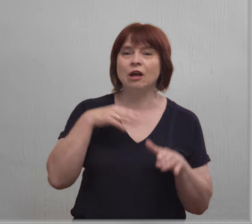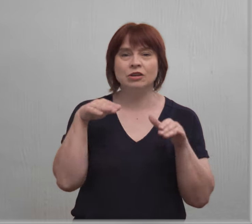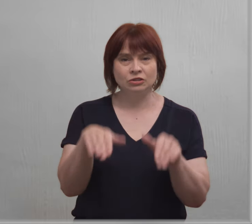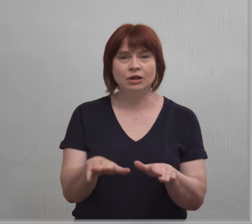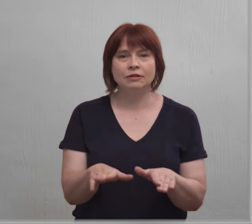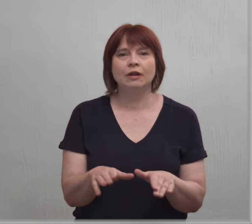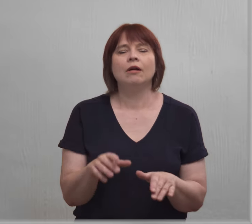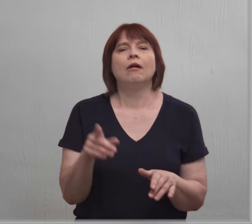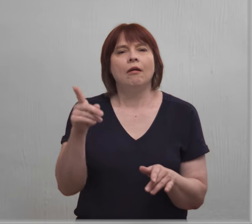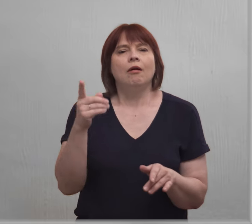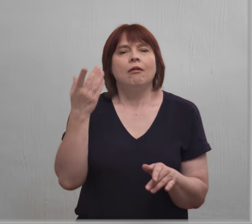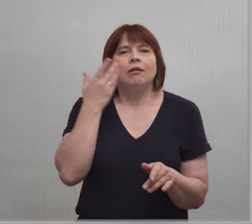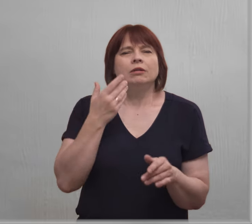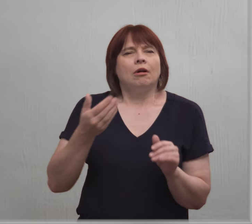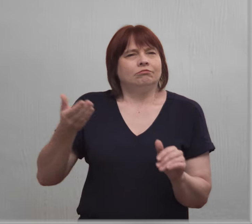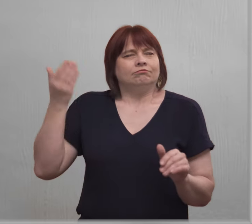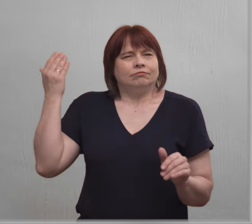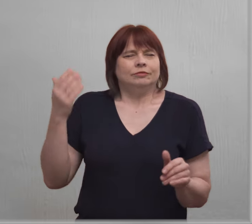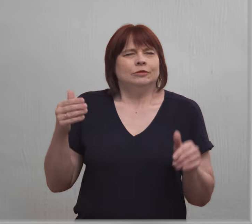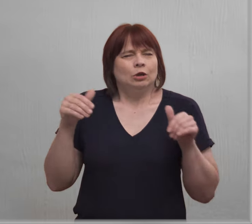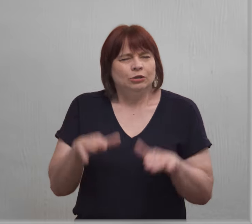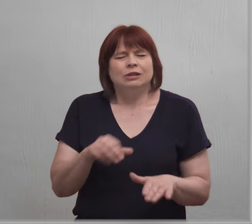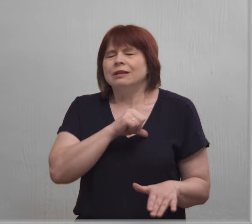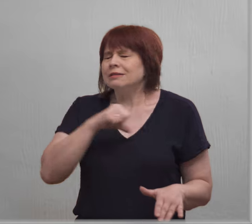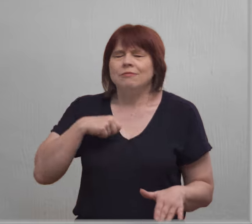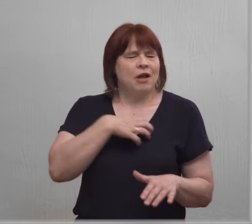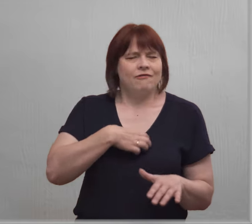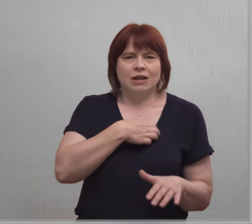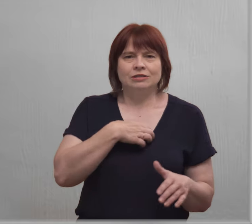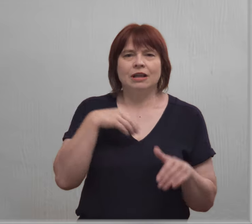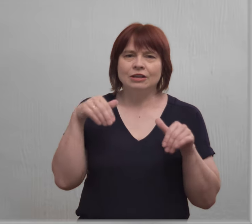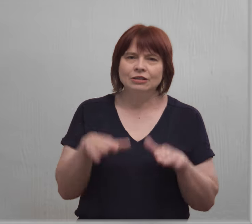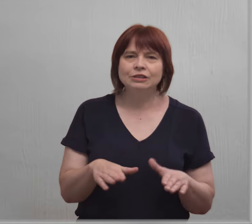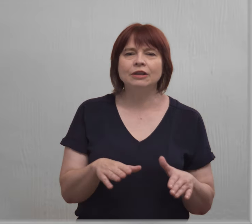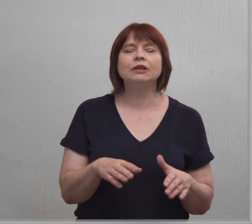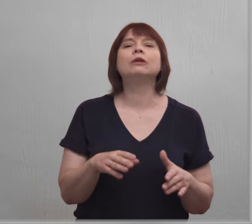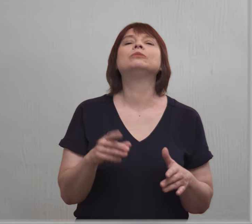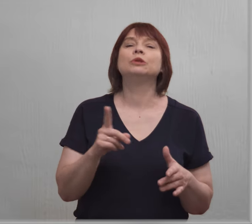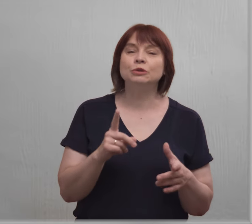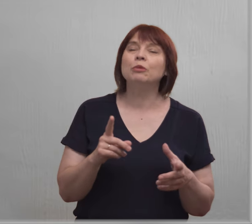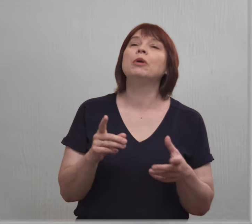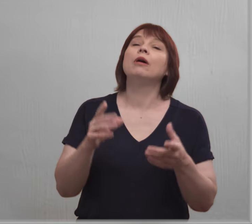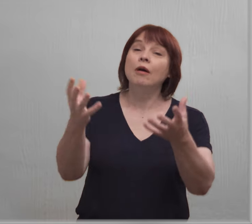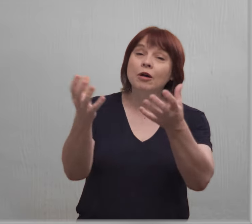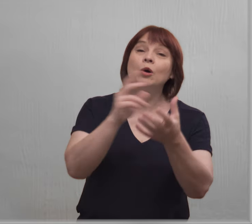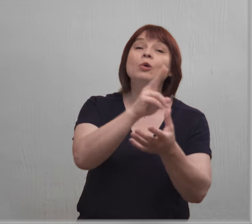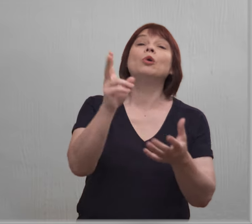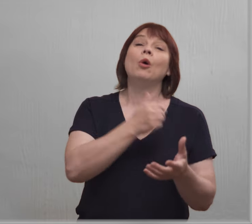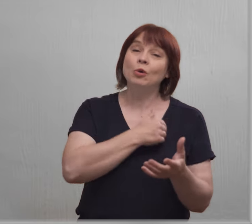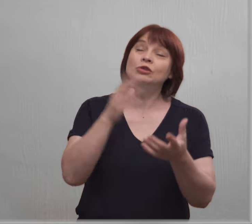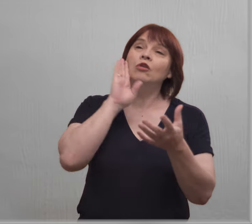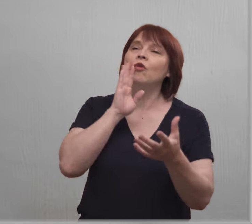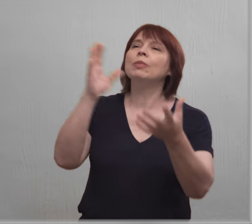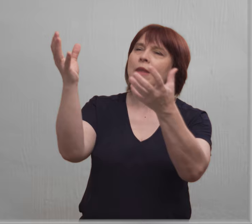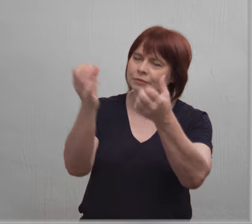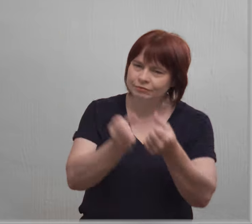решение было самым главным решением, когда я крестился, Господь. заветом с Тобой, Господь. Я прошу Тебя за каждое